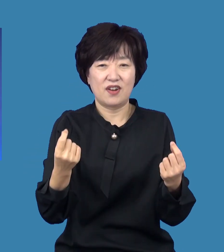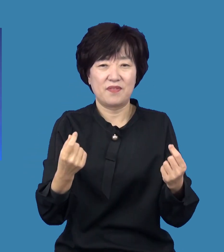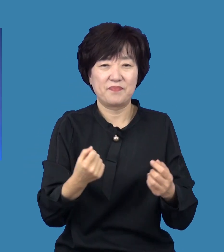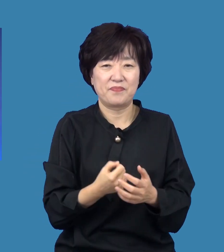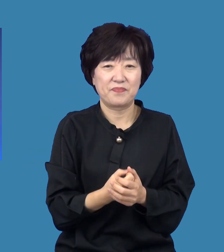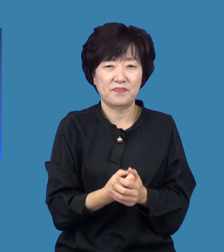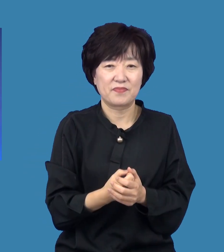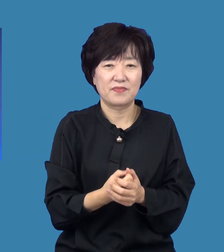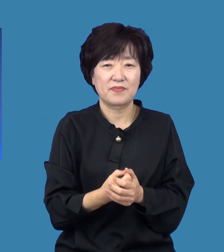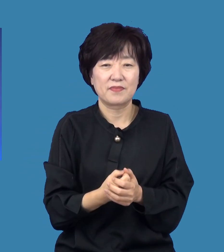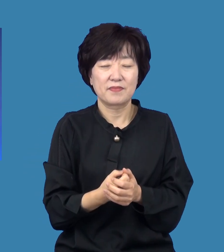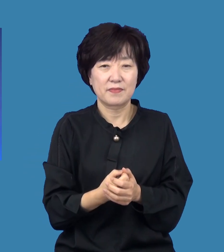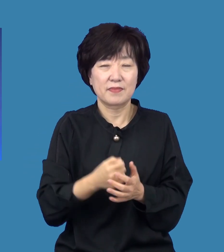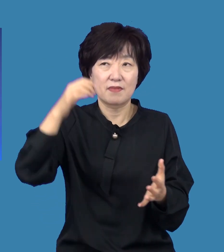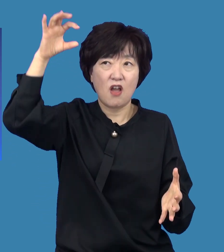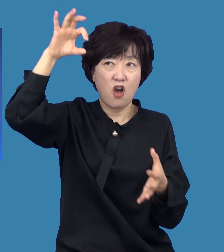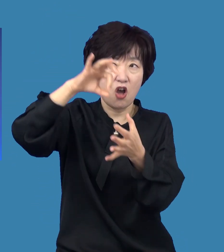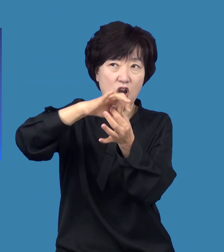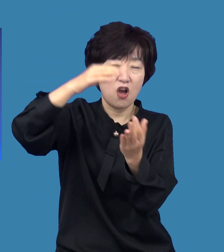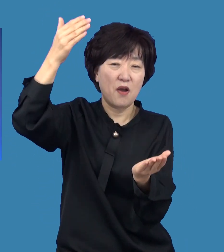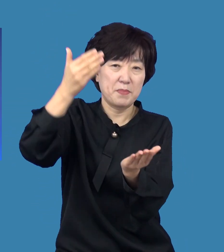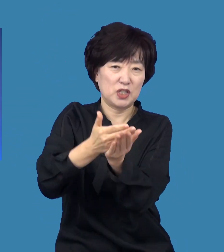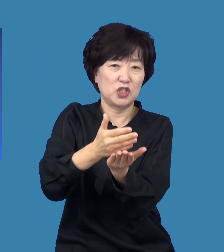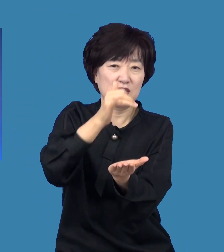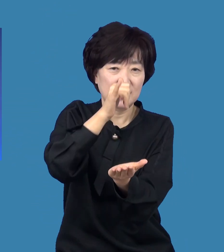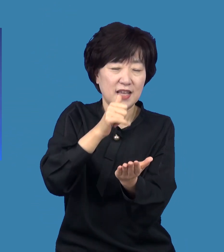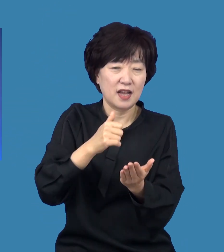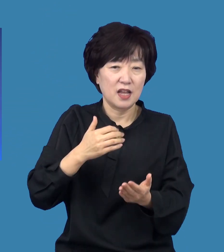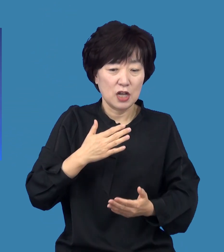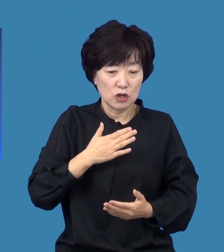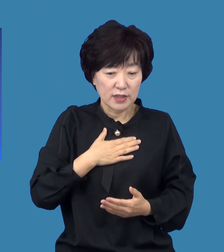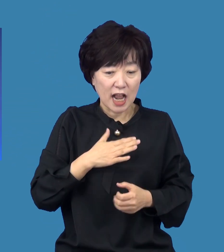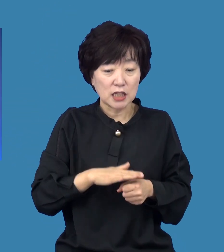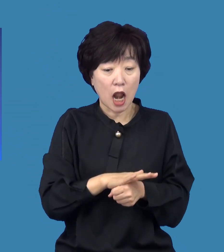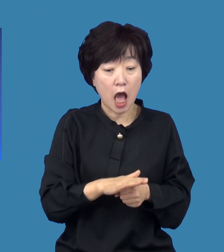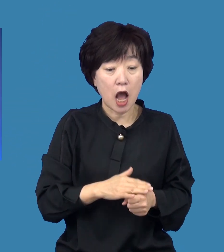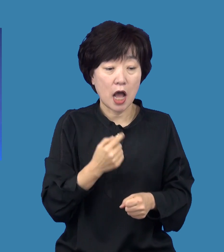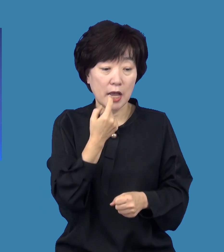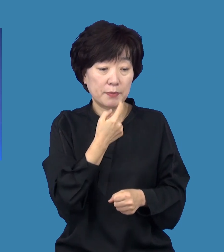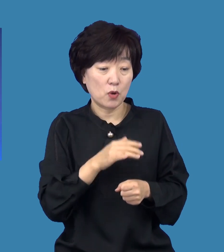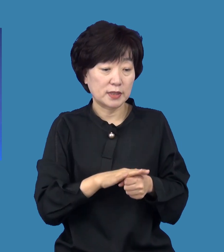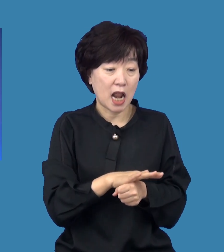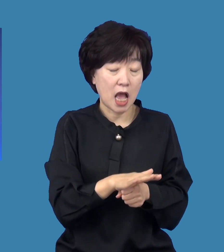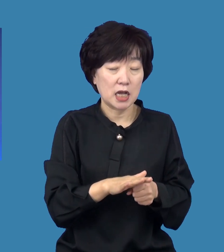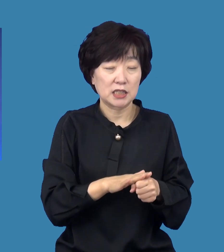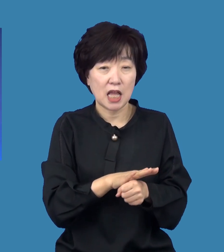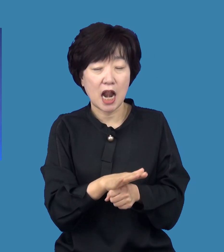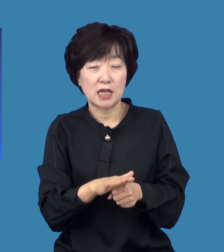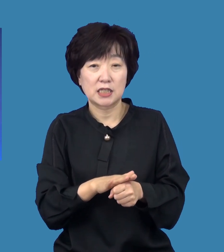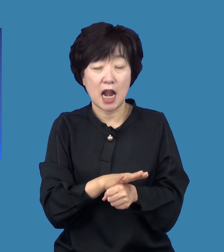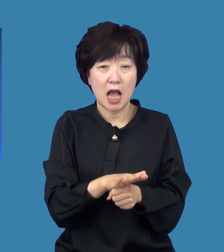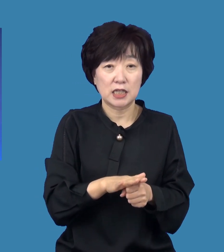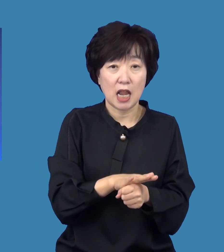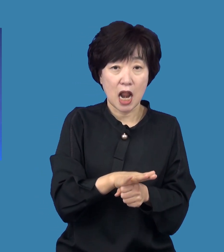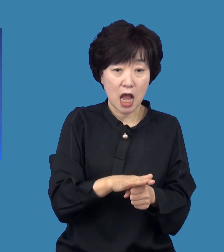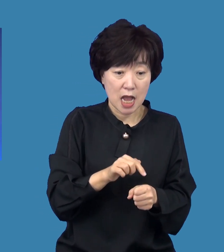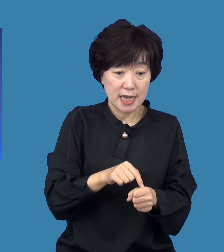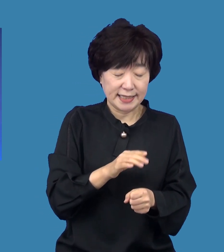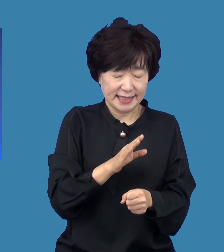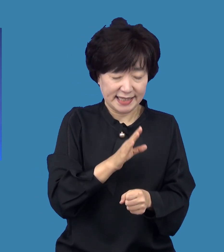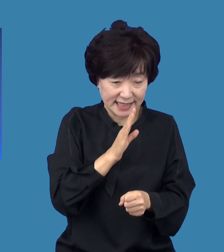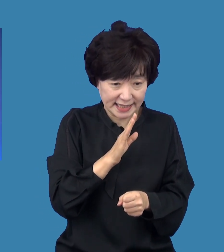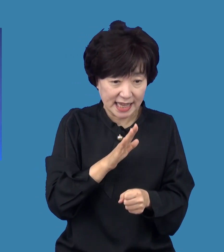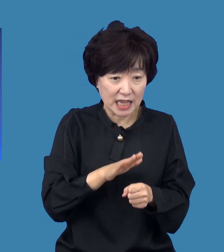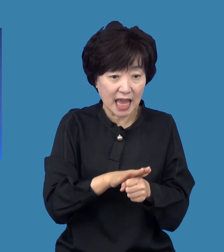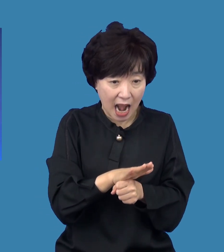반드시 그렇게 매치되게 돼 있다는 거예요. 그래서 우리의 사랑이라고 하는 이 영적인 객체가 진짜로 존재하는